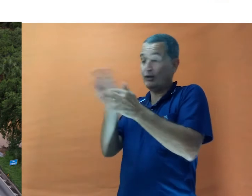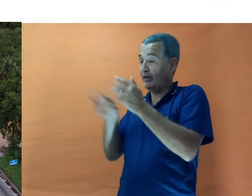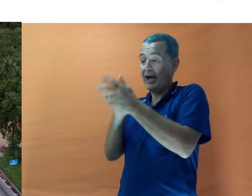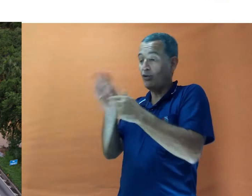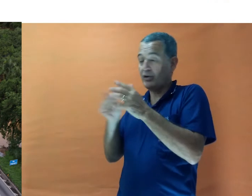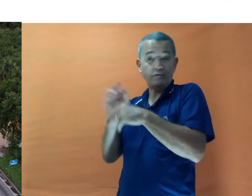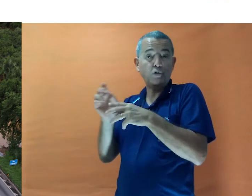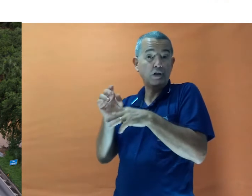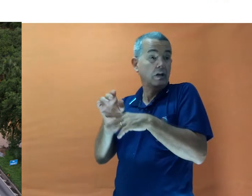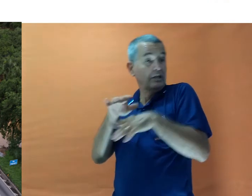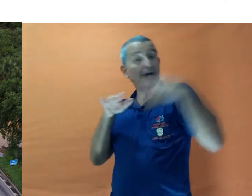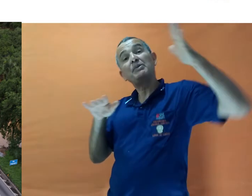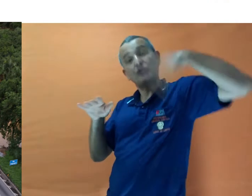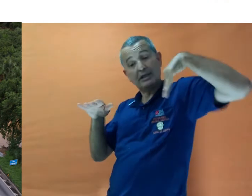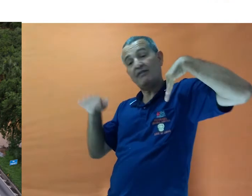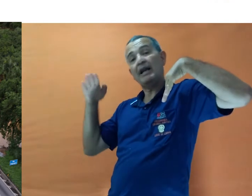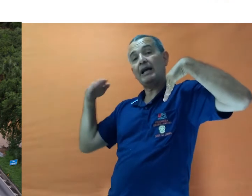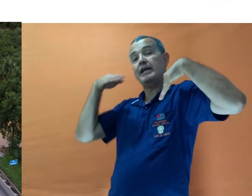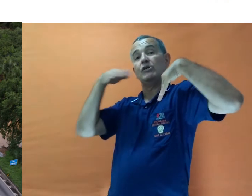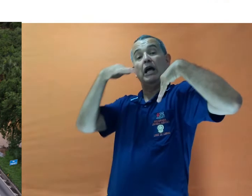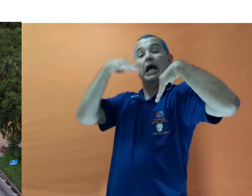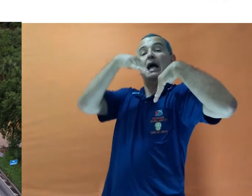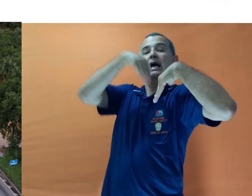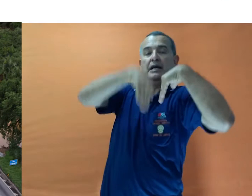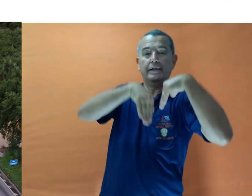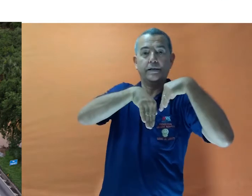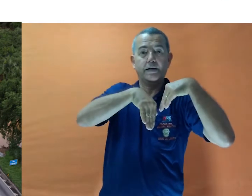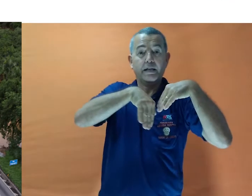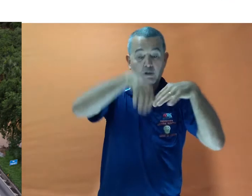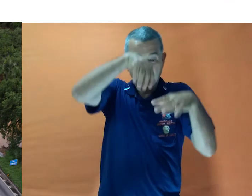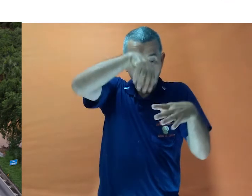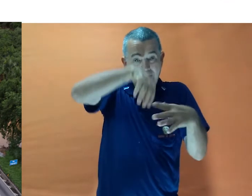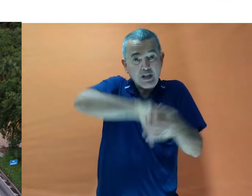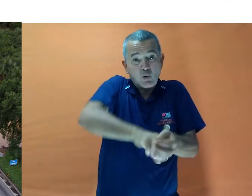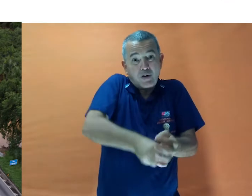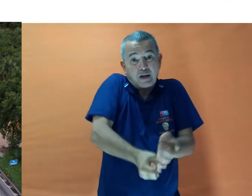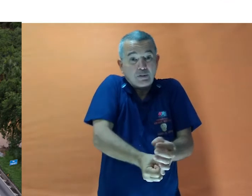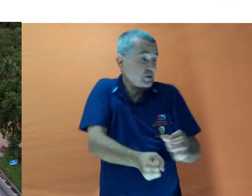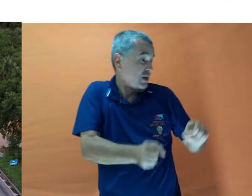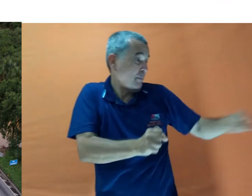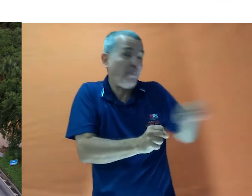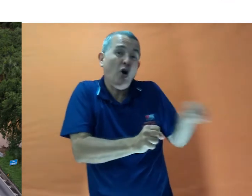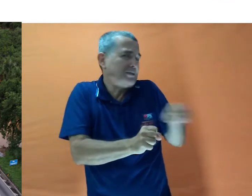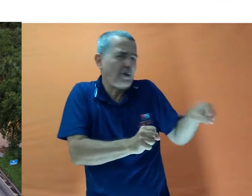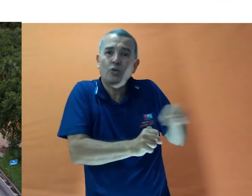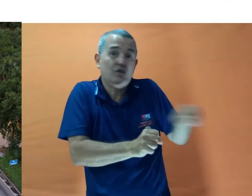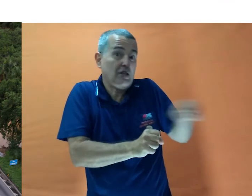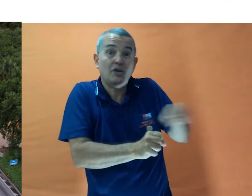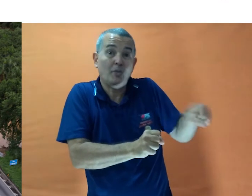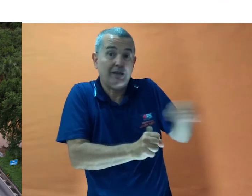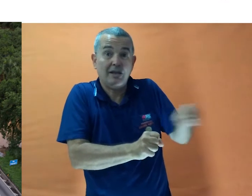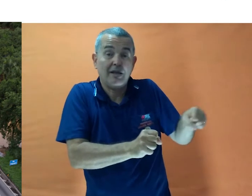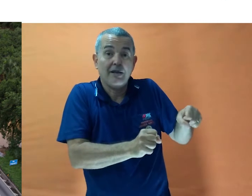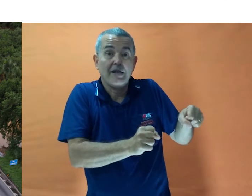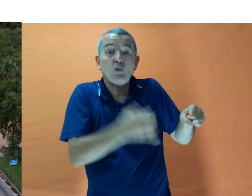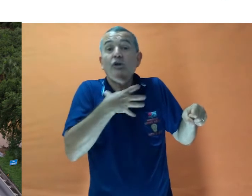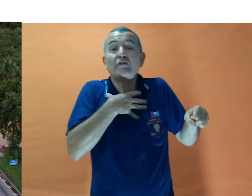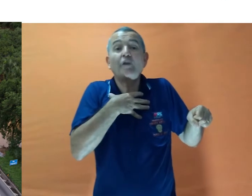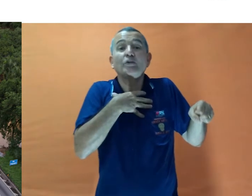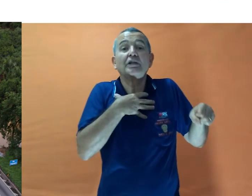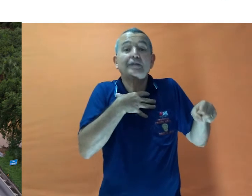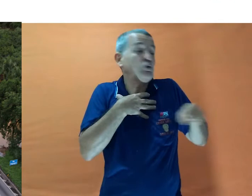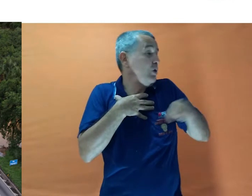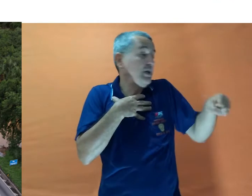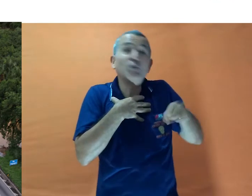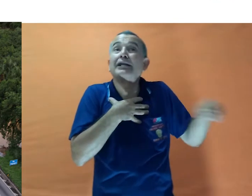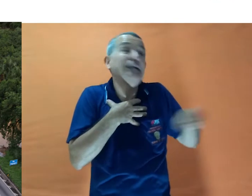no celular, ou o que foi, e a pista estava lá caindo. E quando caiu, o carro, a porta não conseguiu bater. Então, quando eu estiver